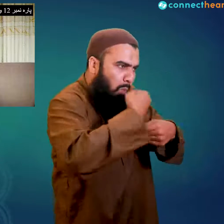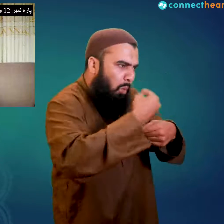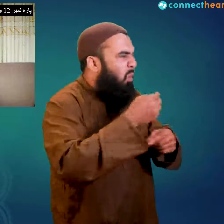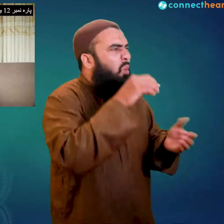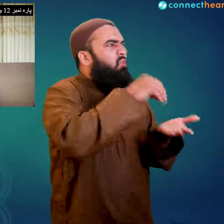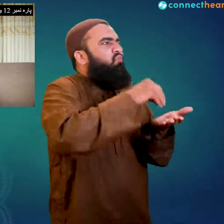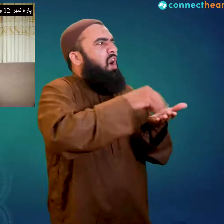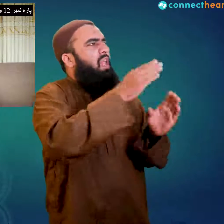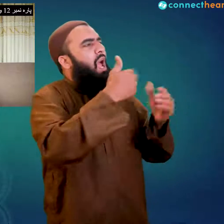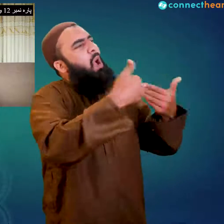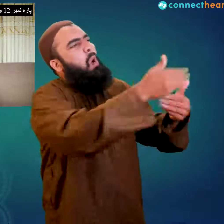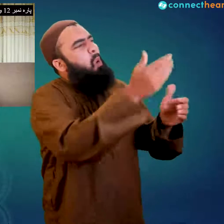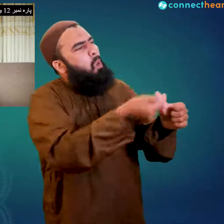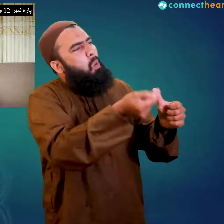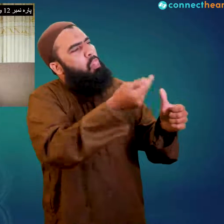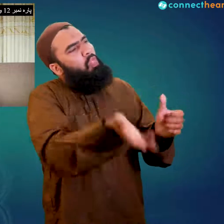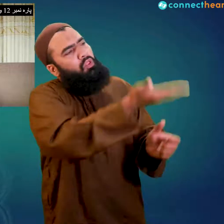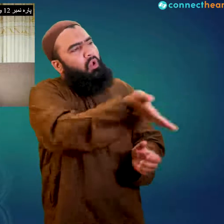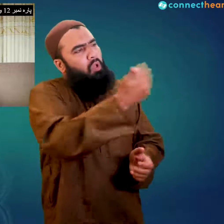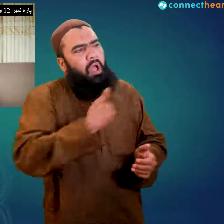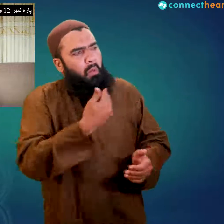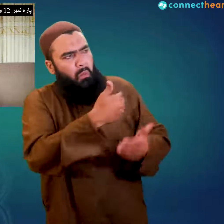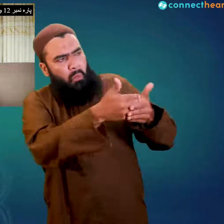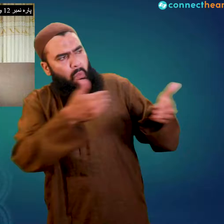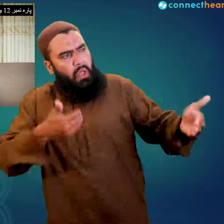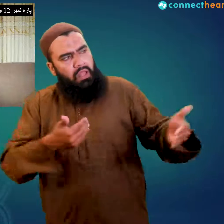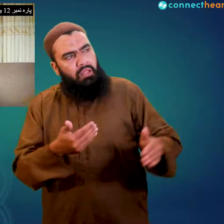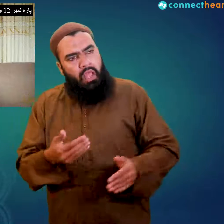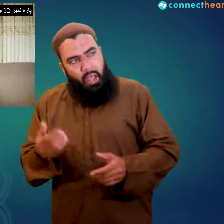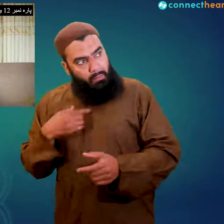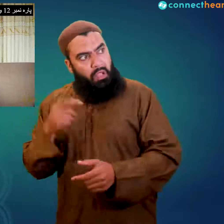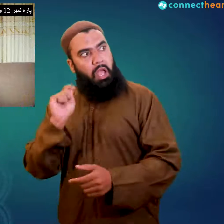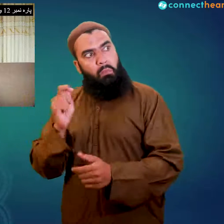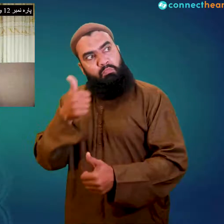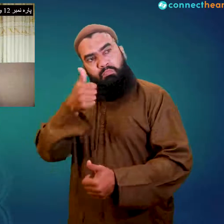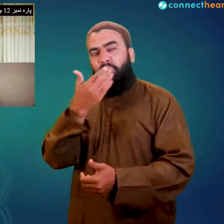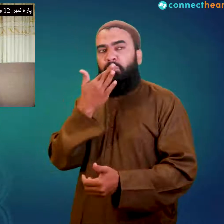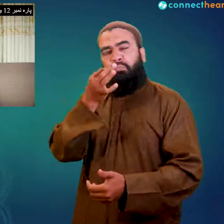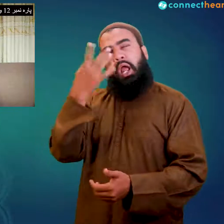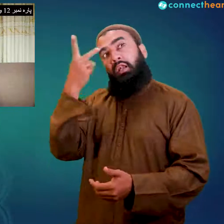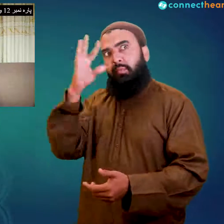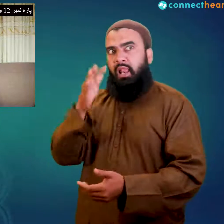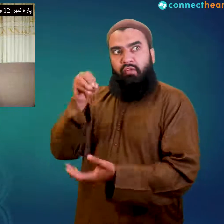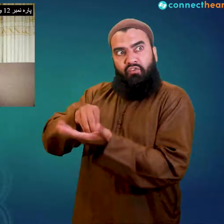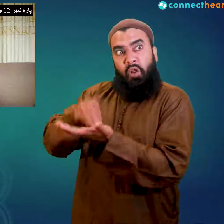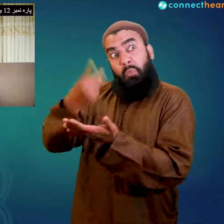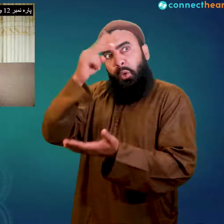کہ آپ اپنی نمازوں کے اندر مبتلا رہیں اور ہمیں ہمارا کام کرنے دیں۔